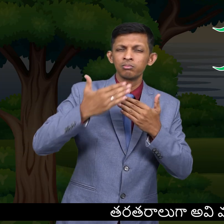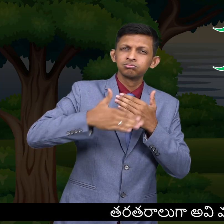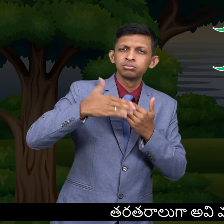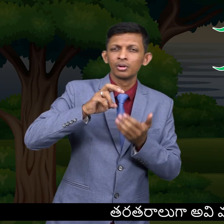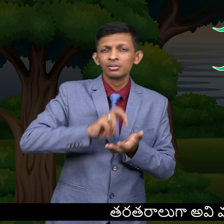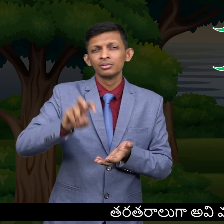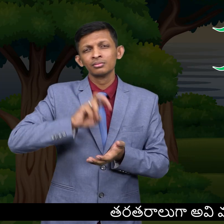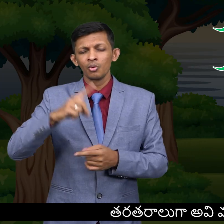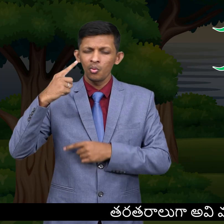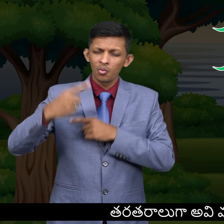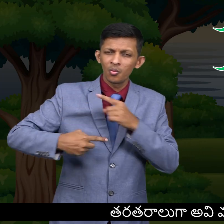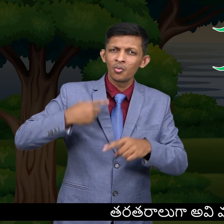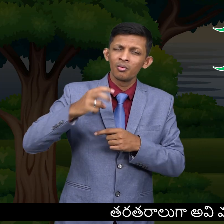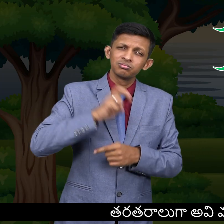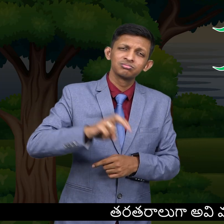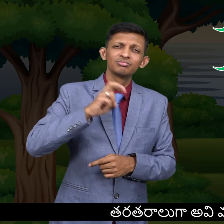దూరం నడుస్తారు.